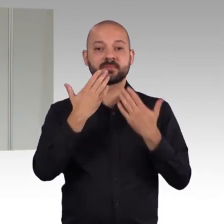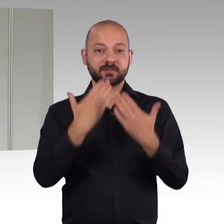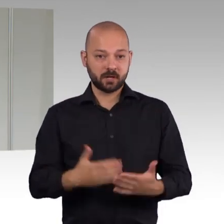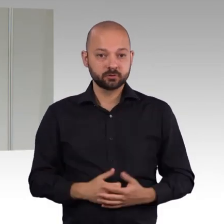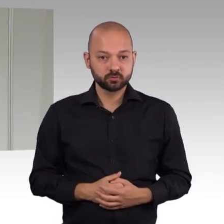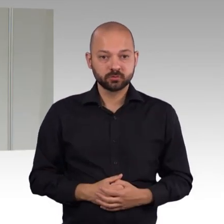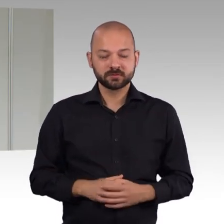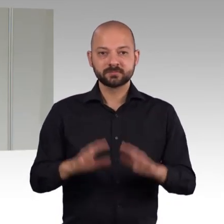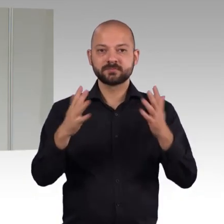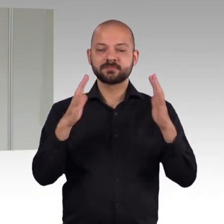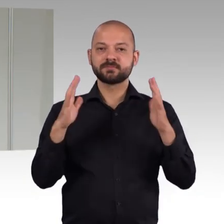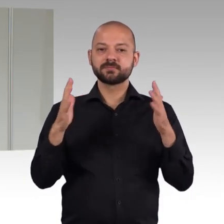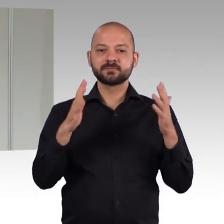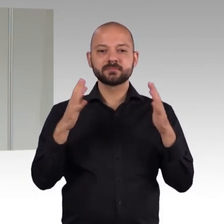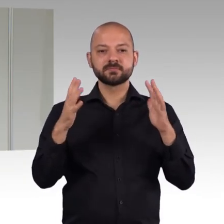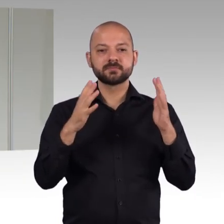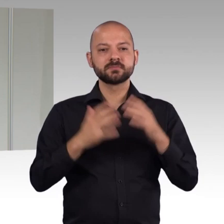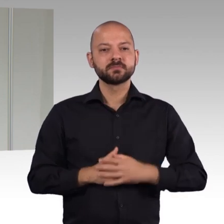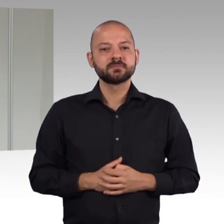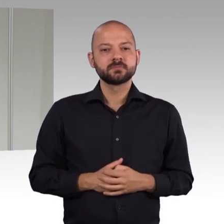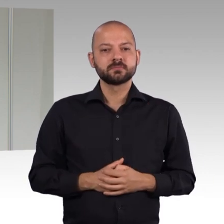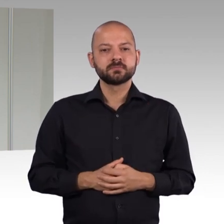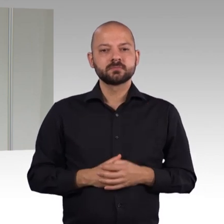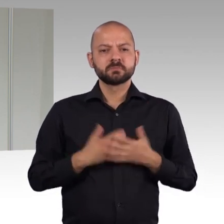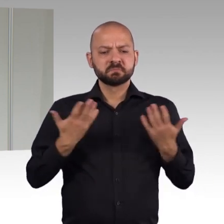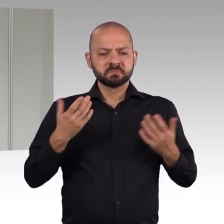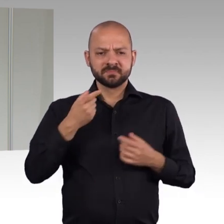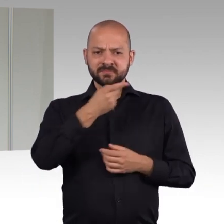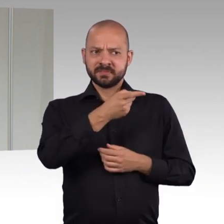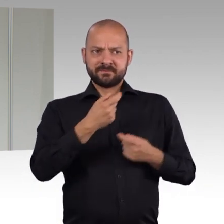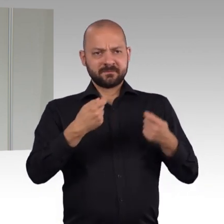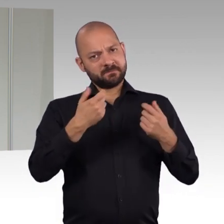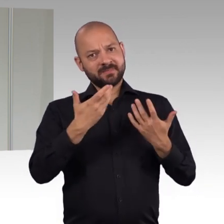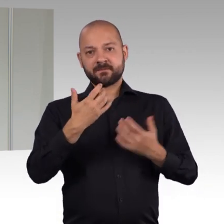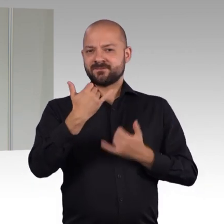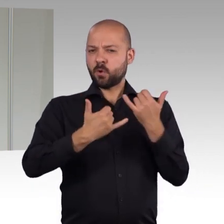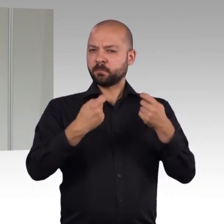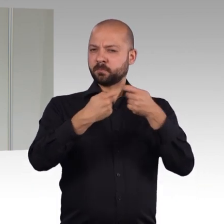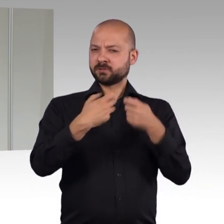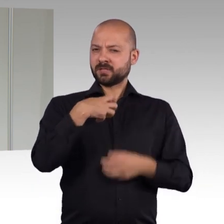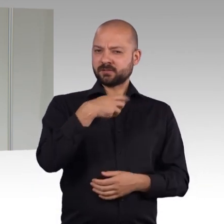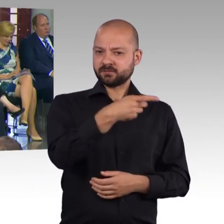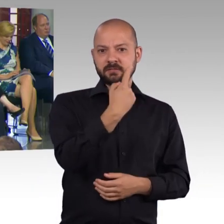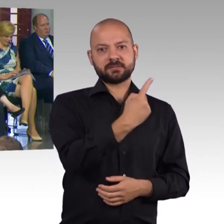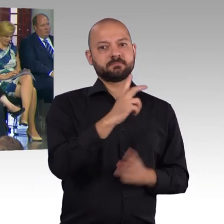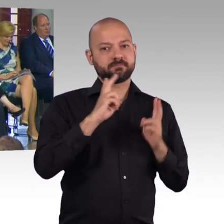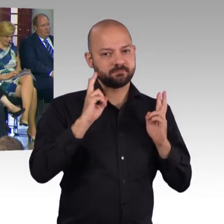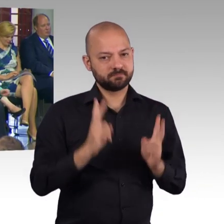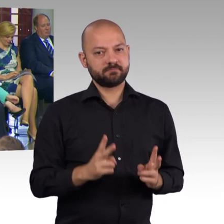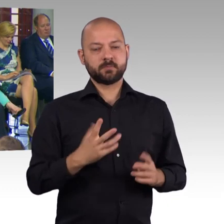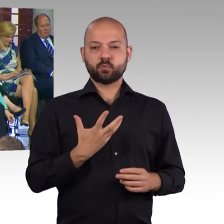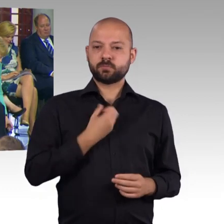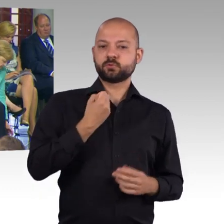Was, Frau Bundeskanzlerin, überzeugt Sie eigentlich jedes Mal aufs Neue, dass völlig fachfremdes